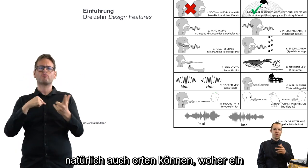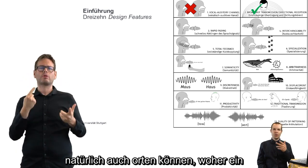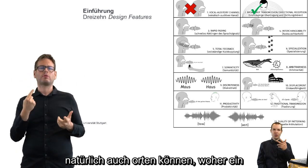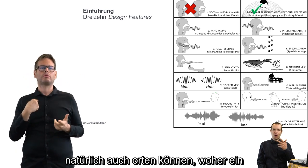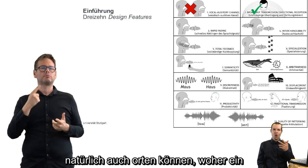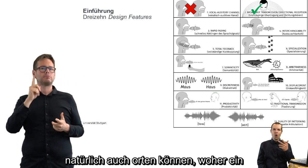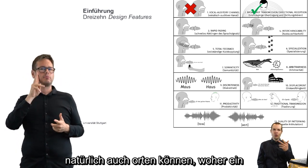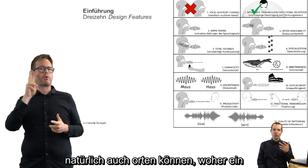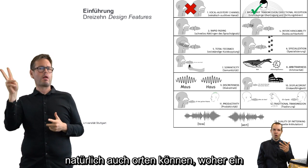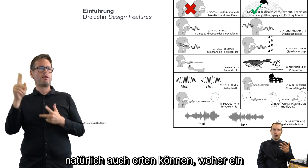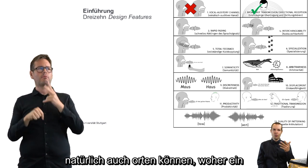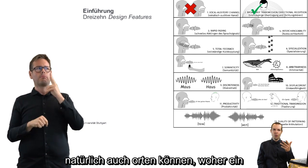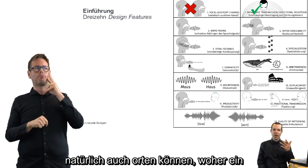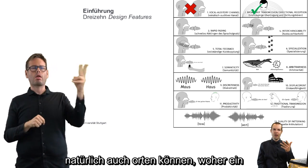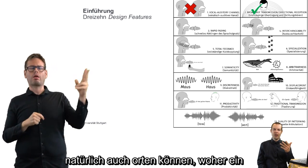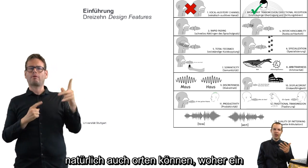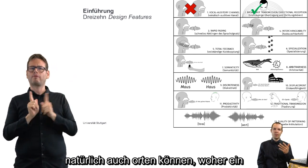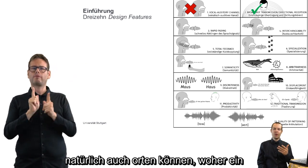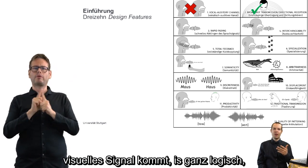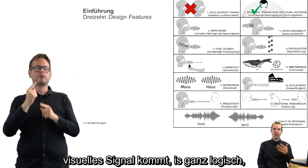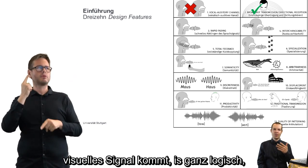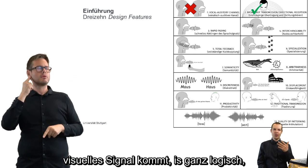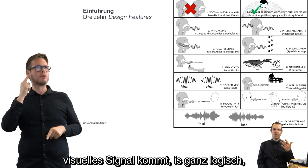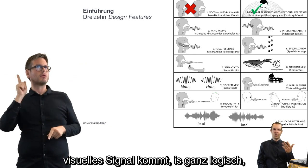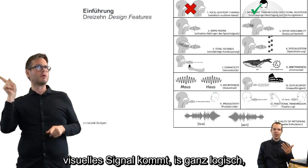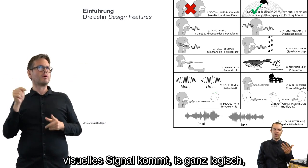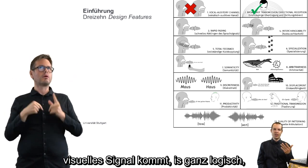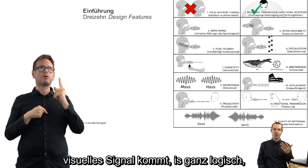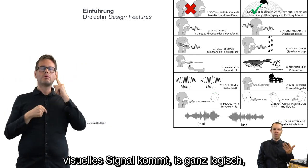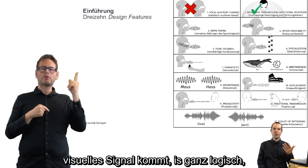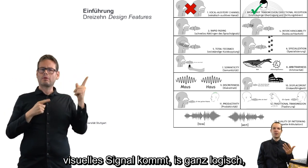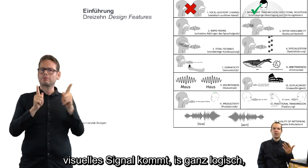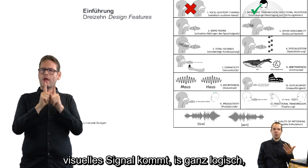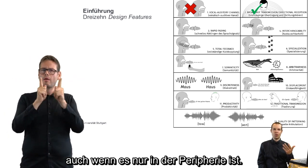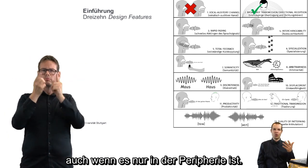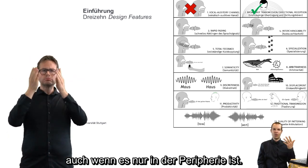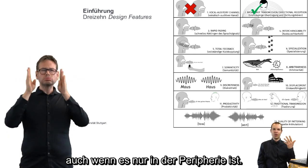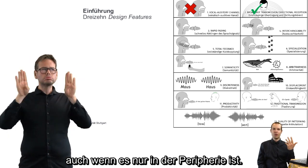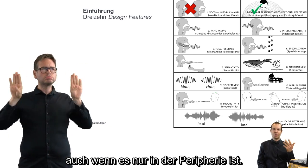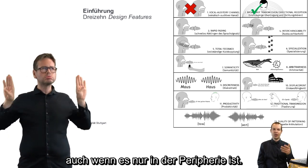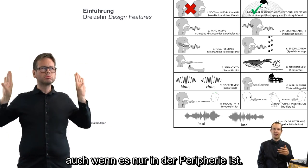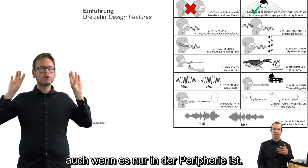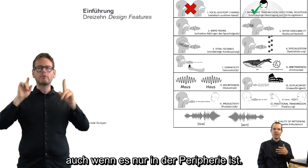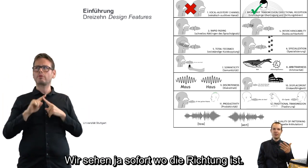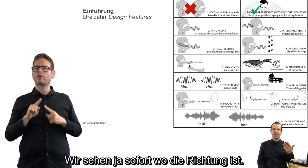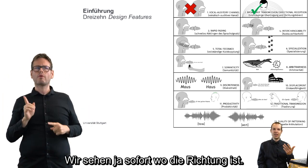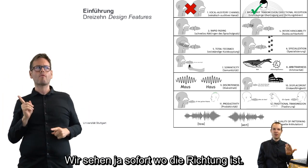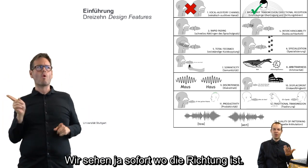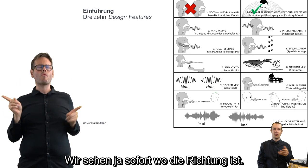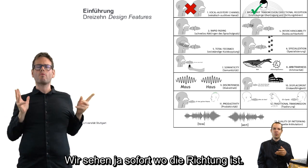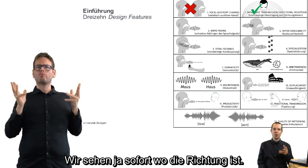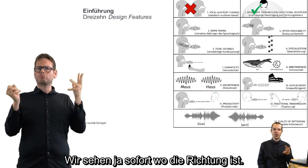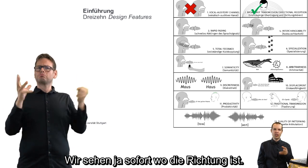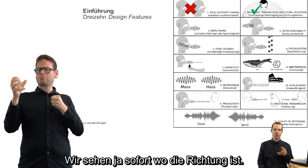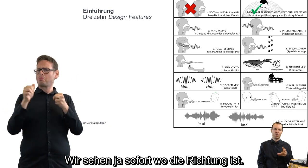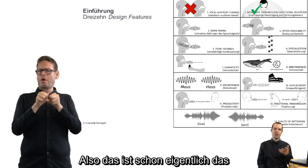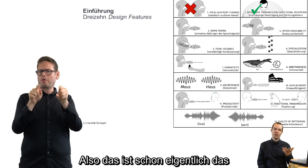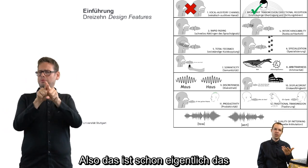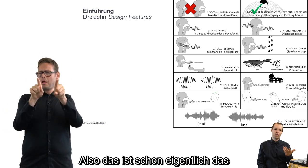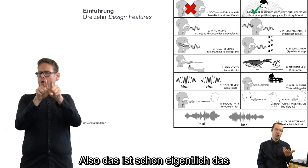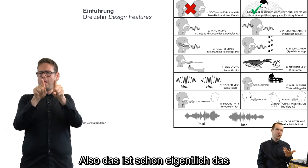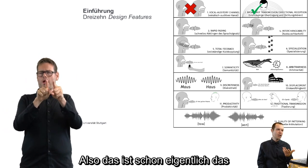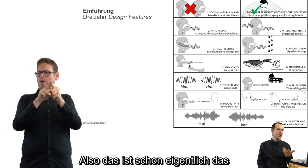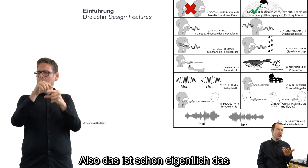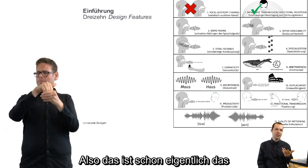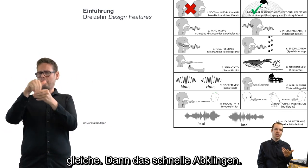Und dass wir natürlich auch orten können, woher ein visuelles Signal kommt, ist ganz logisch. Auch wenn das nur in der Peripherie ist, wir sehen ja sofort, wo die Richtung ist.